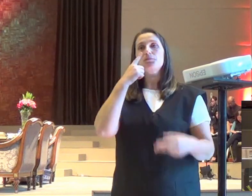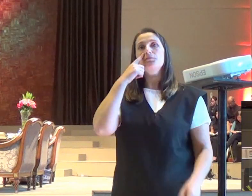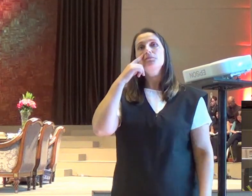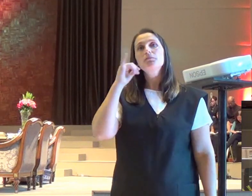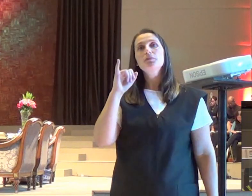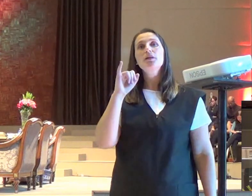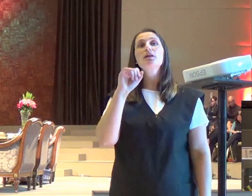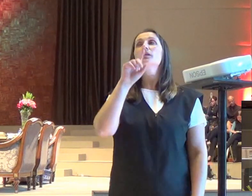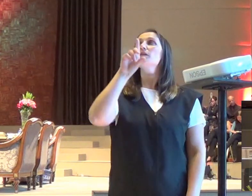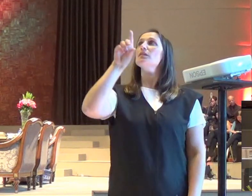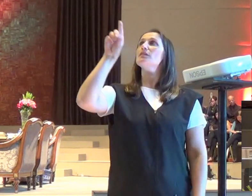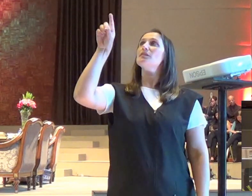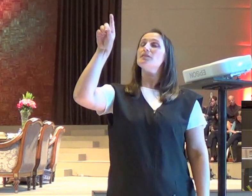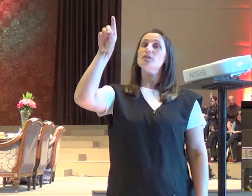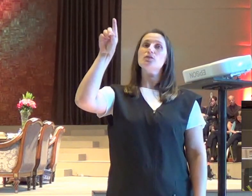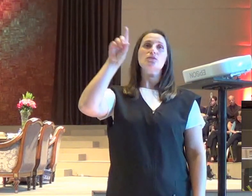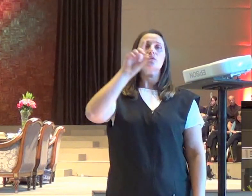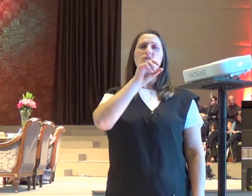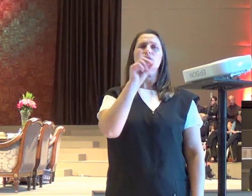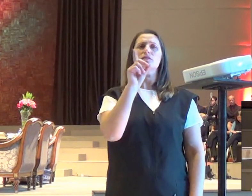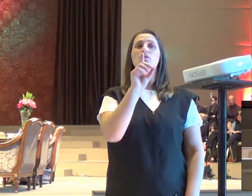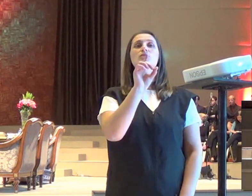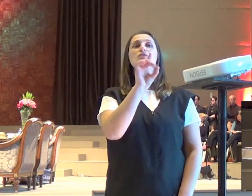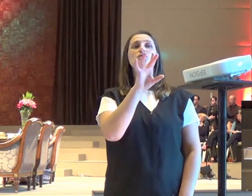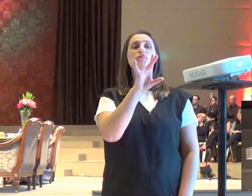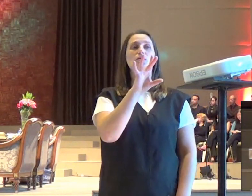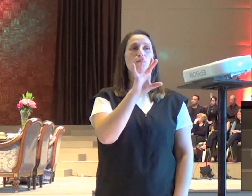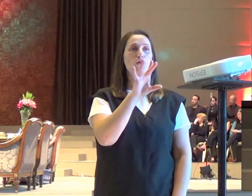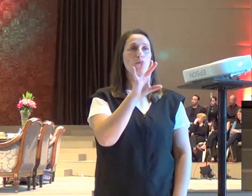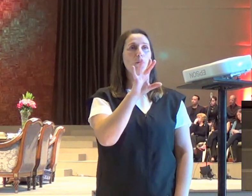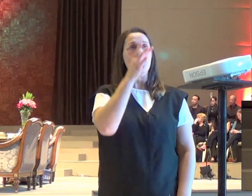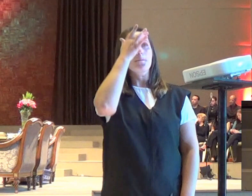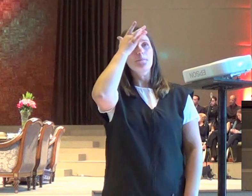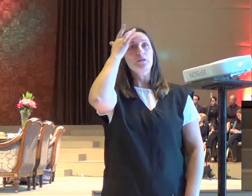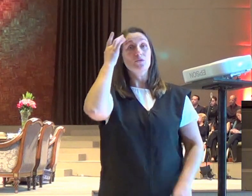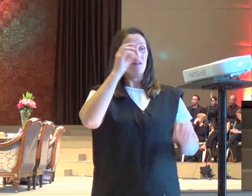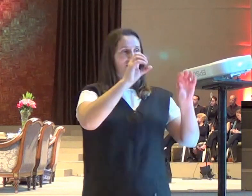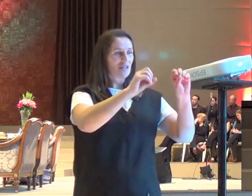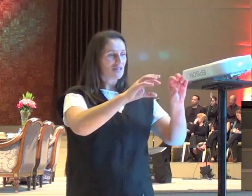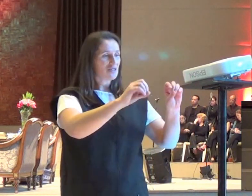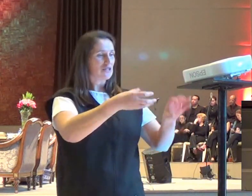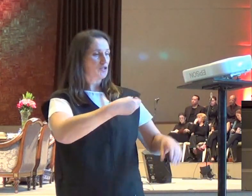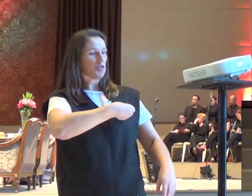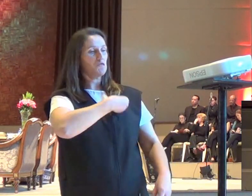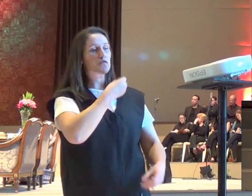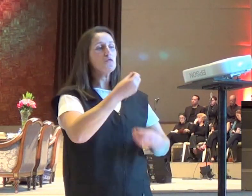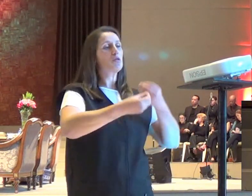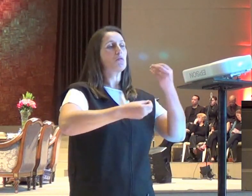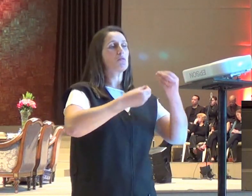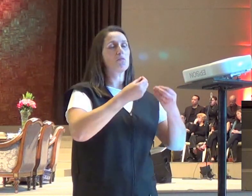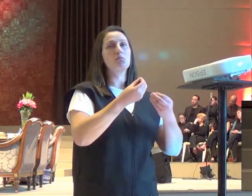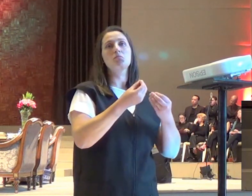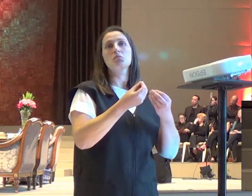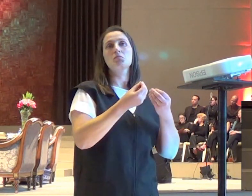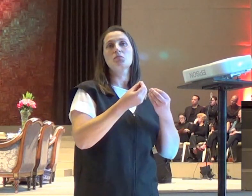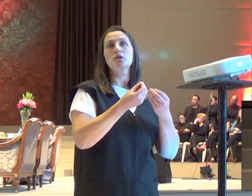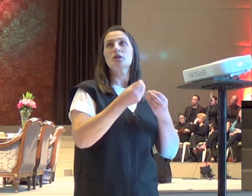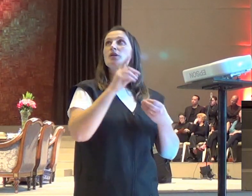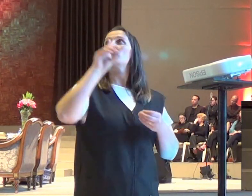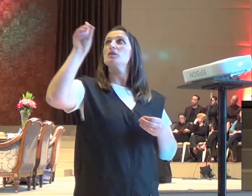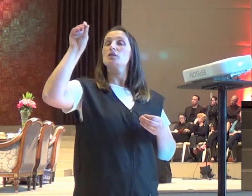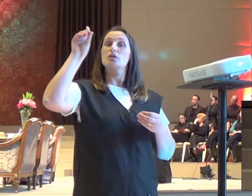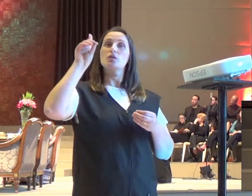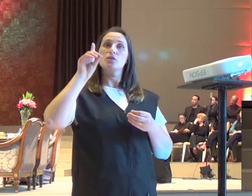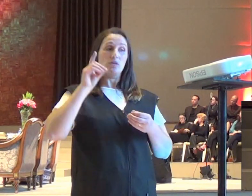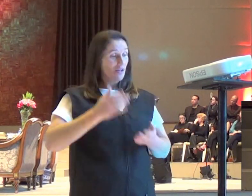Deus não apenas nos colocou como aquele que ensina a vida, Deus não apenas nos colocou